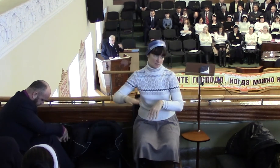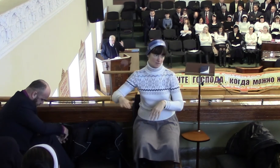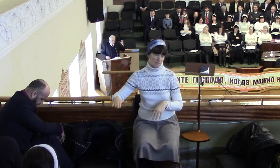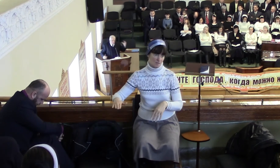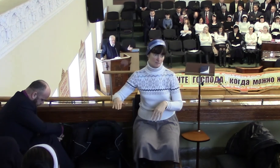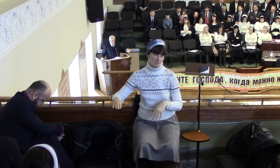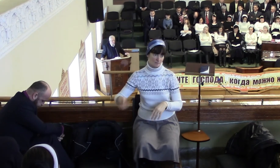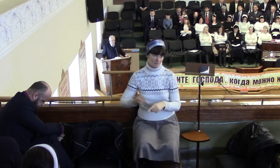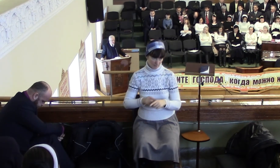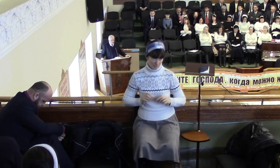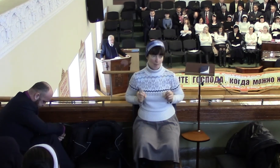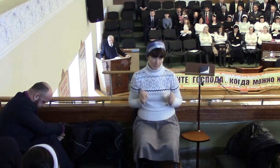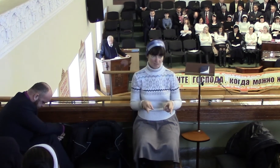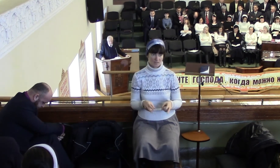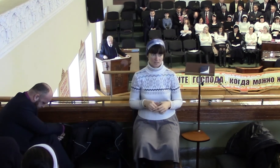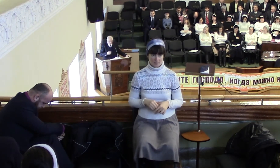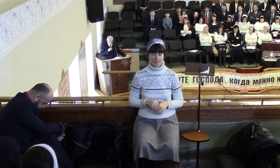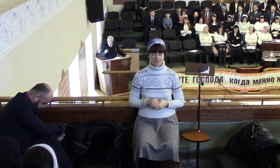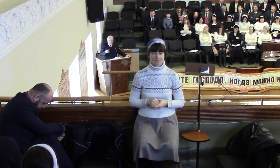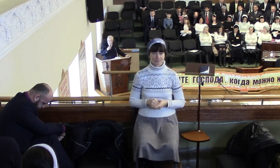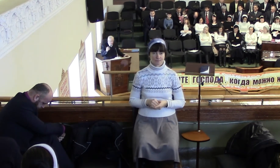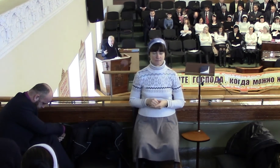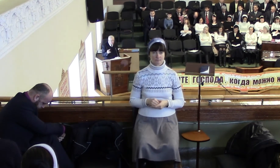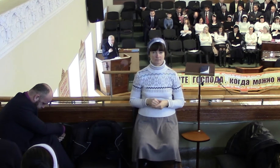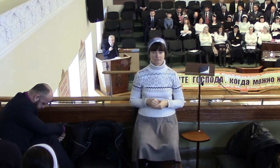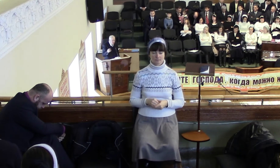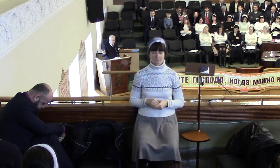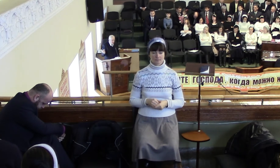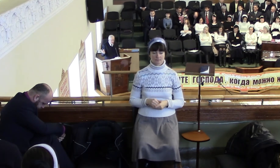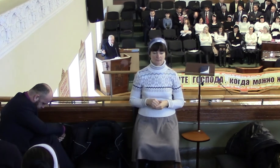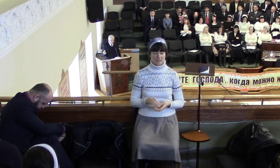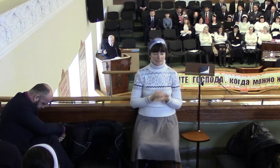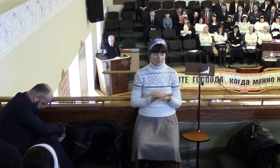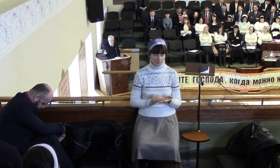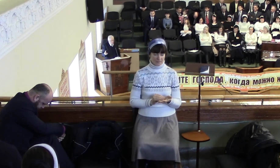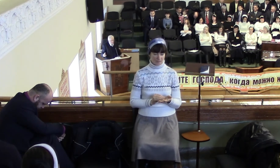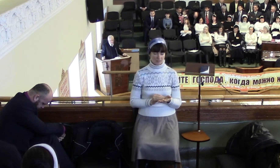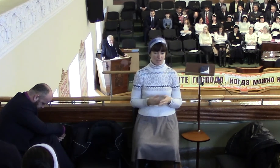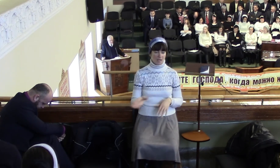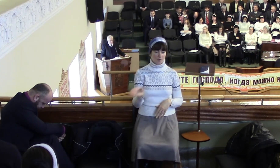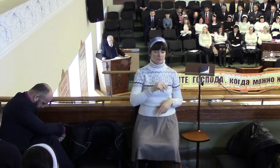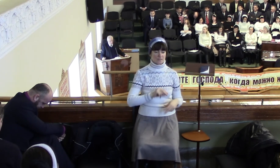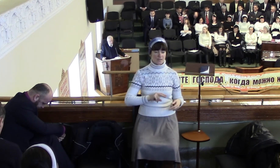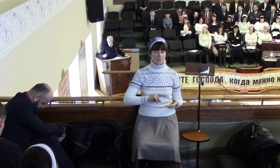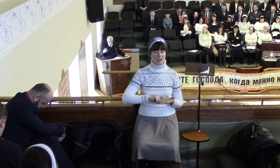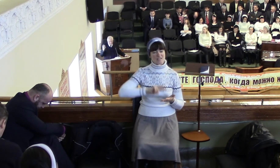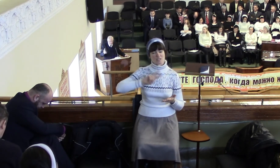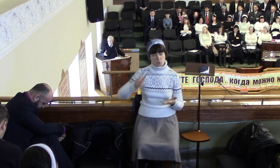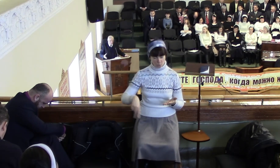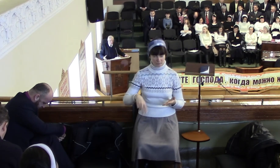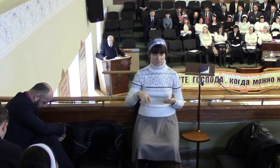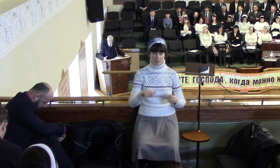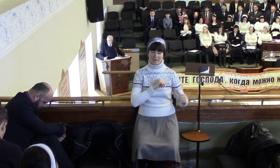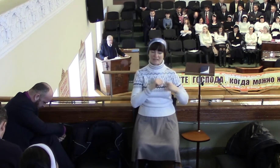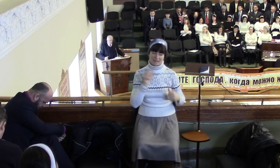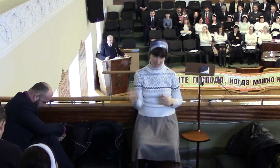Об этом пророк Исаия пишет, что всем же отступникам и грешникам погибель. Об этом пишет Исаия. Об этом в послании к